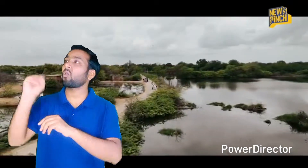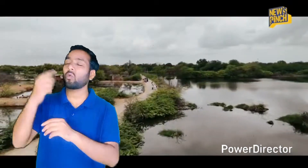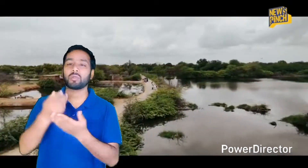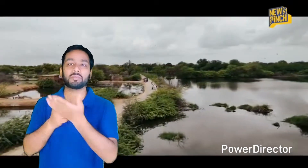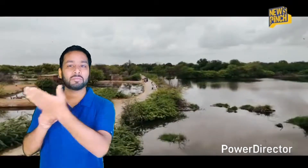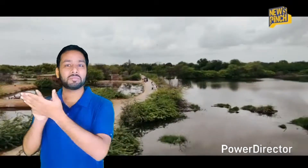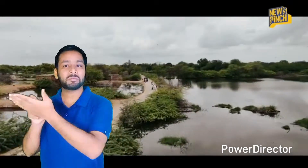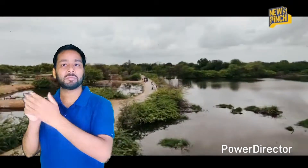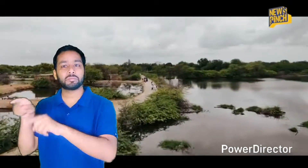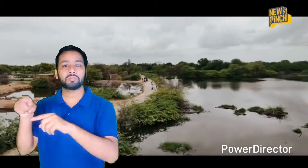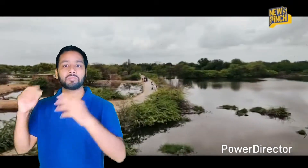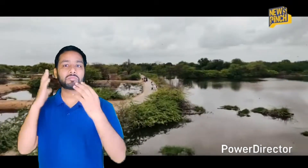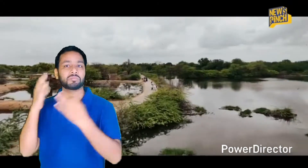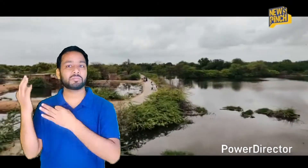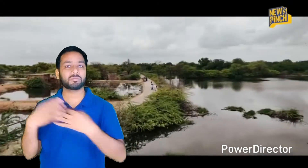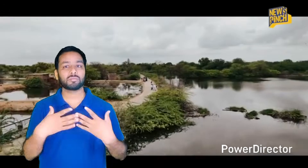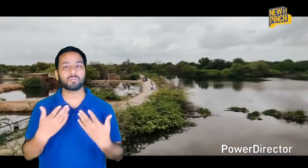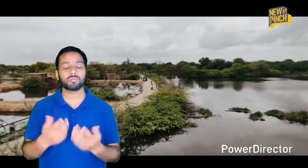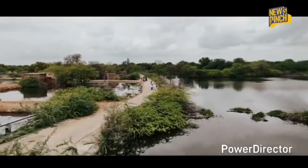पाल।